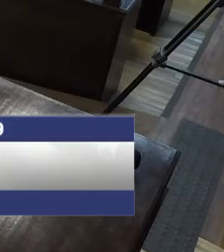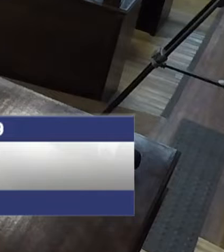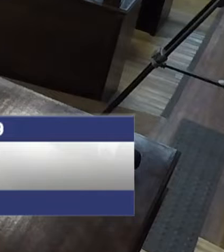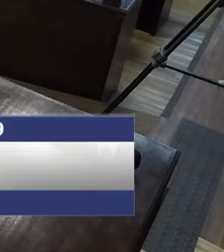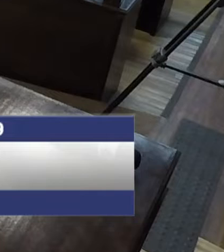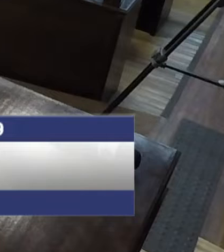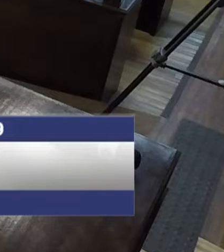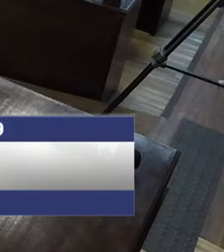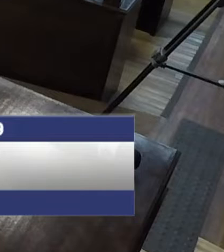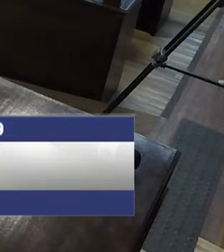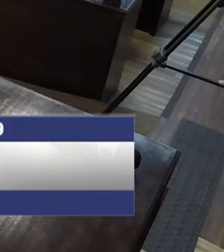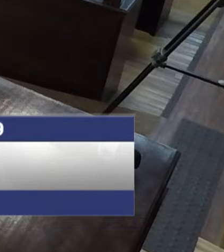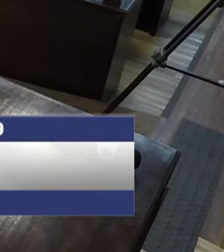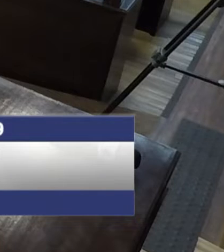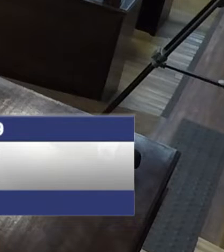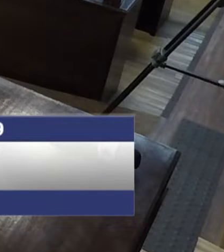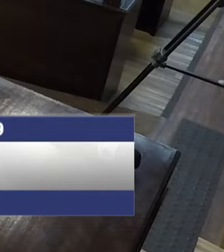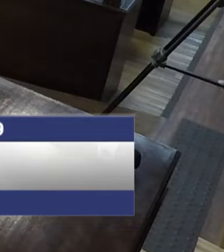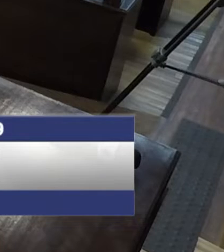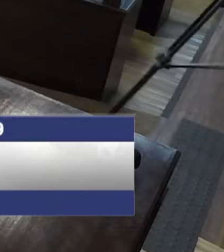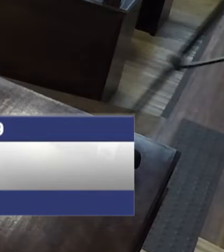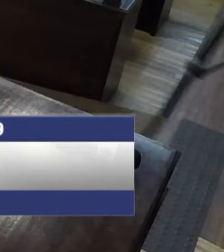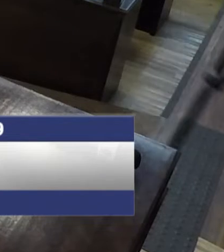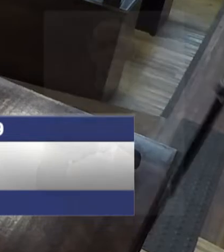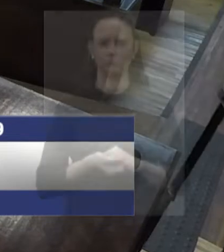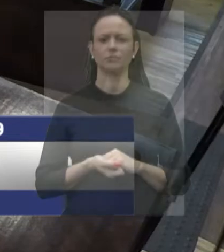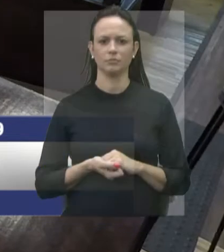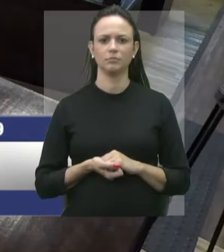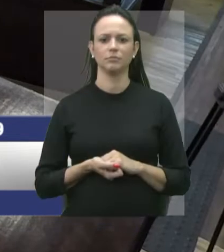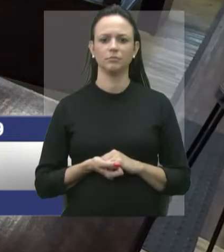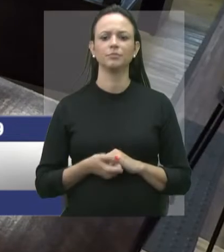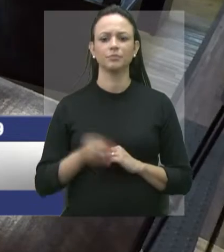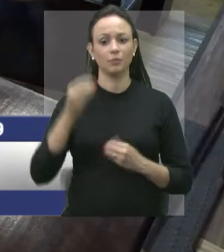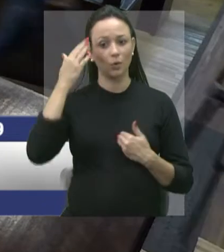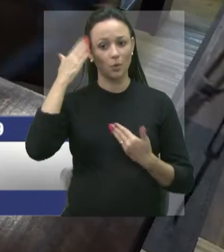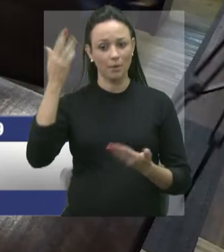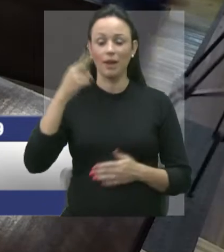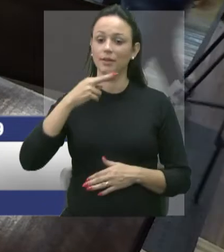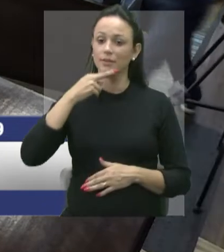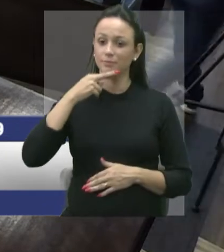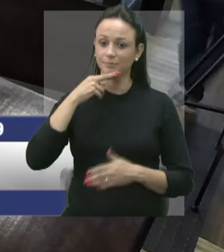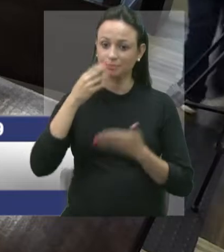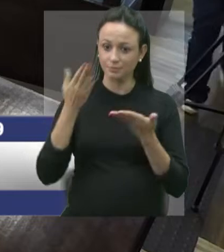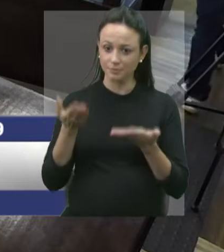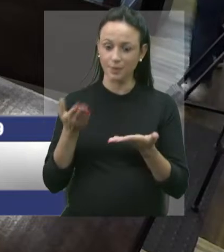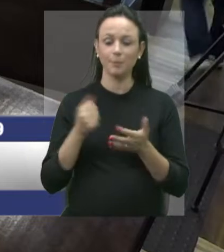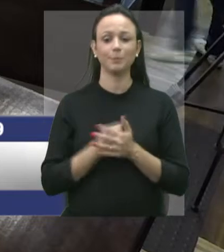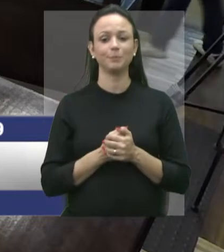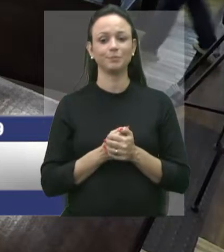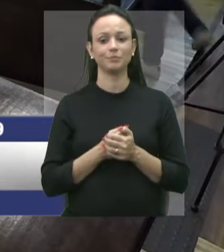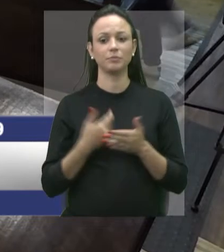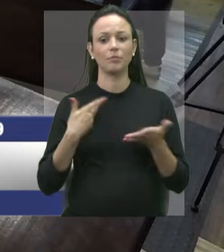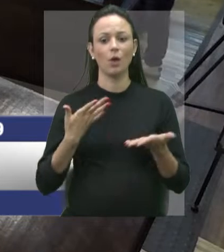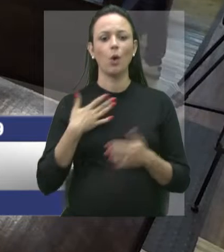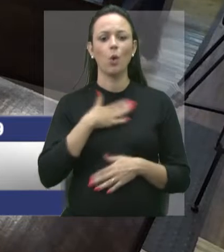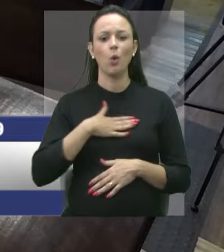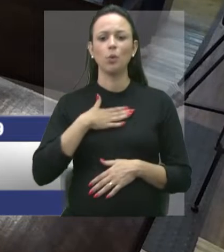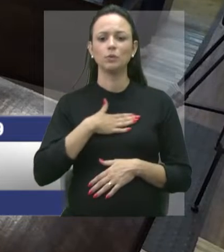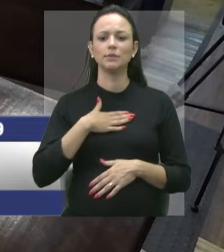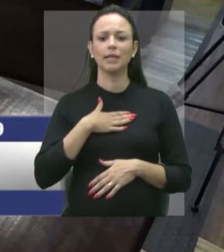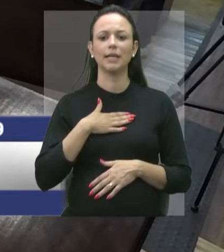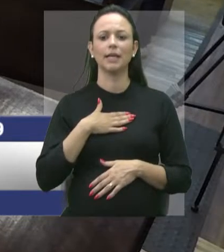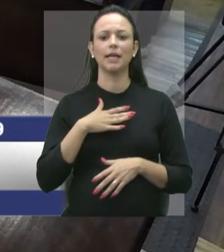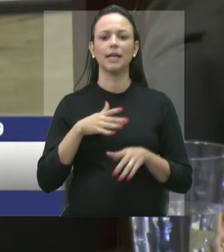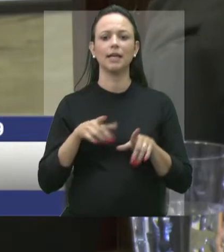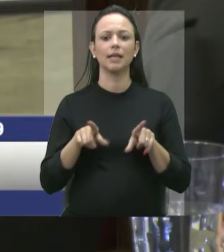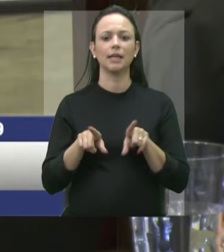Então, obrigado pela oportunidade. Muito obrigado, senhor André Luiz Vasco Romim. Eu gostaria também